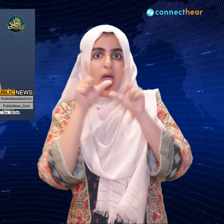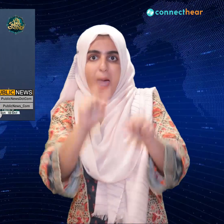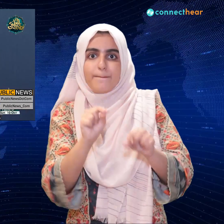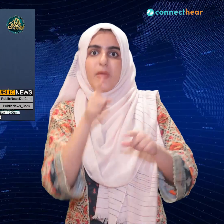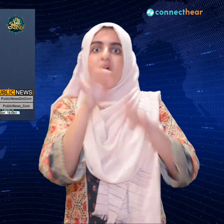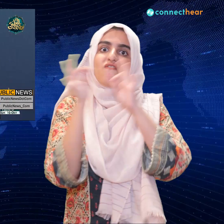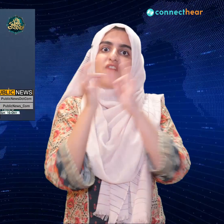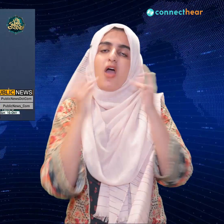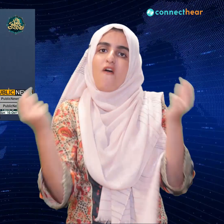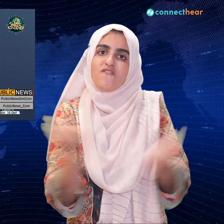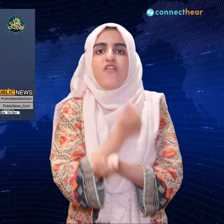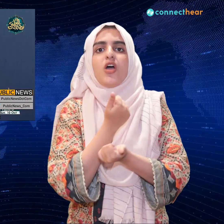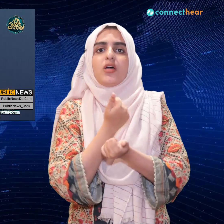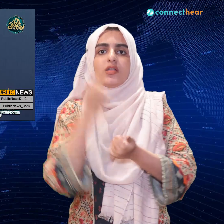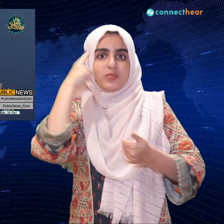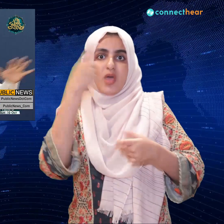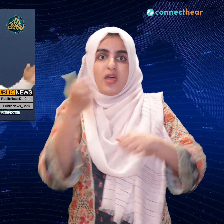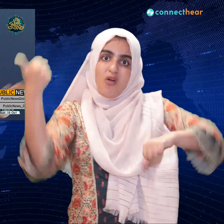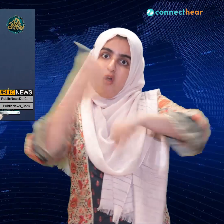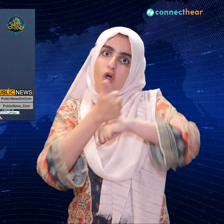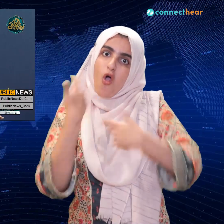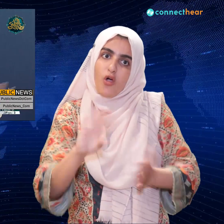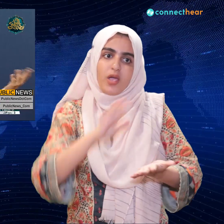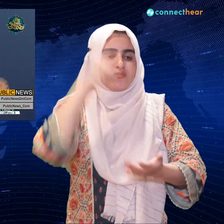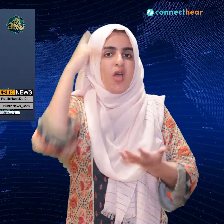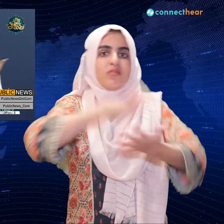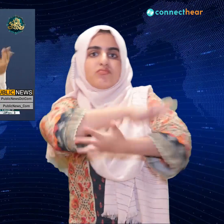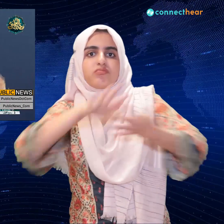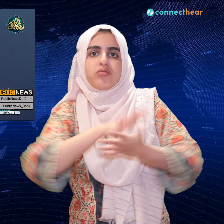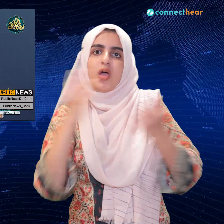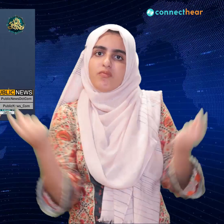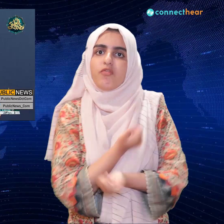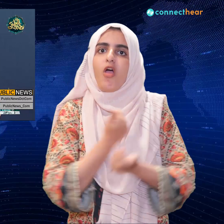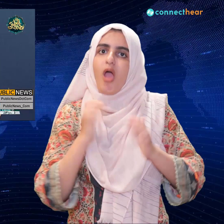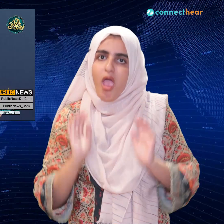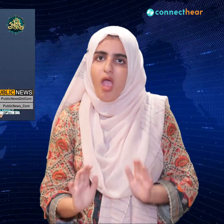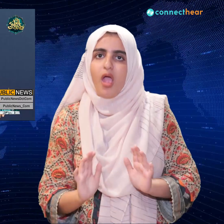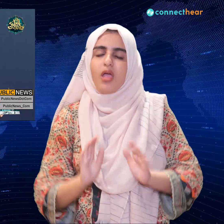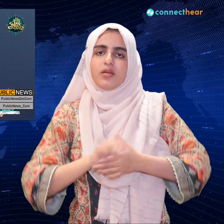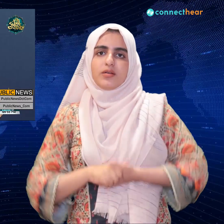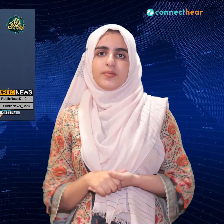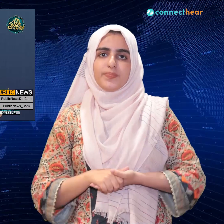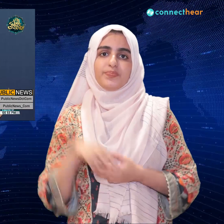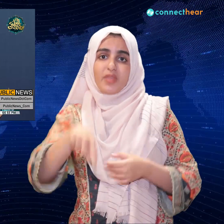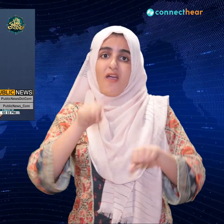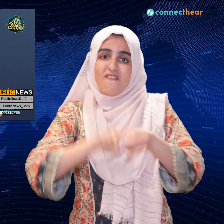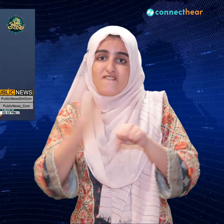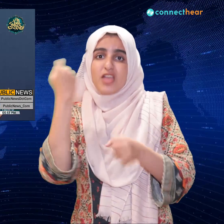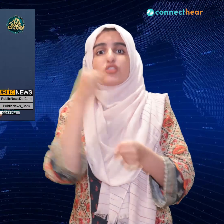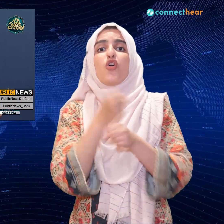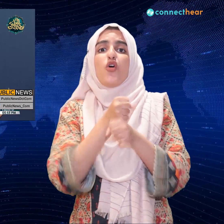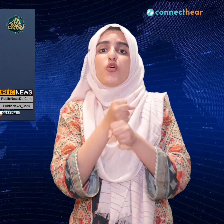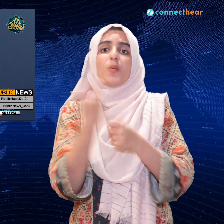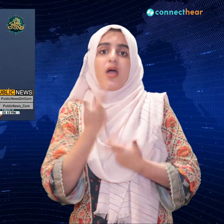زیادہ آسان ہوتا ہے الیکشن میں دھاندلی کرنا. آپ سٹاف اپنا نیچے رکھ سکتے ہیں، آپ تیاری کر سکتے ہیں، پیسے آپ کے پاس ہوتے ہیں. تو یہ پہلی حکومت ہے جو